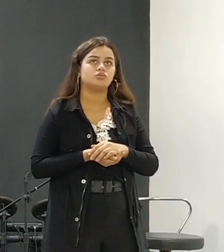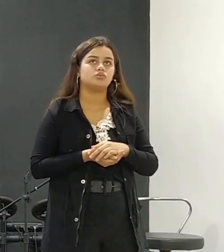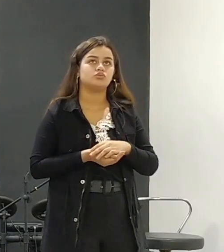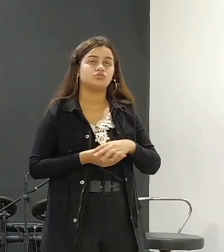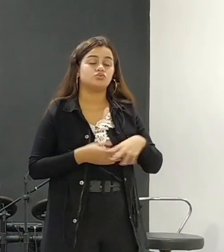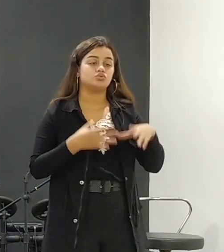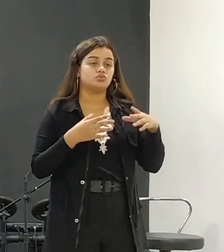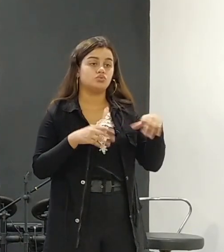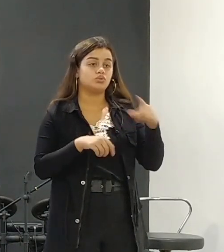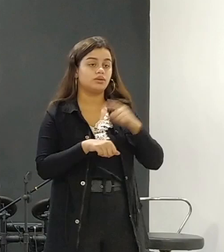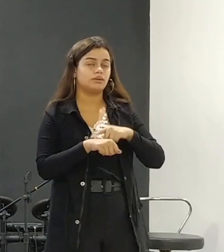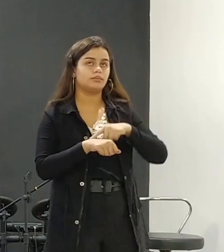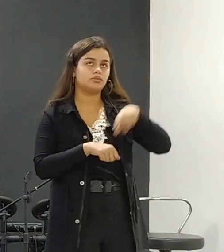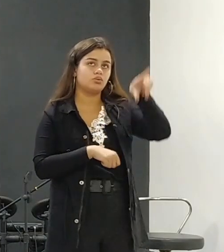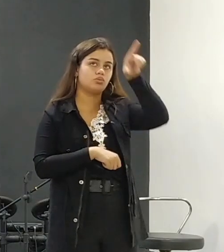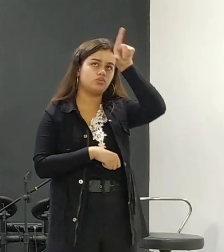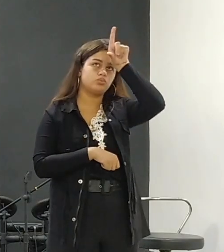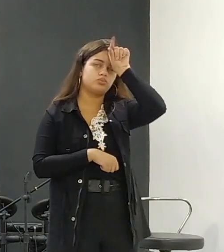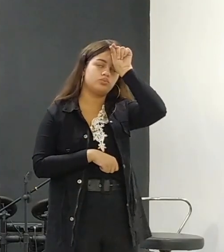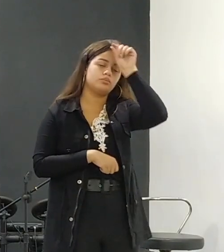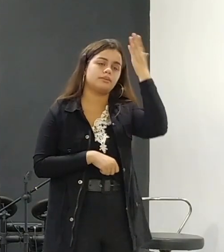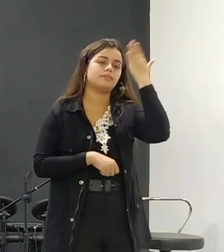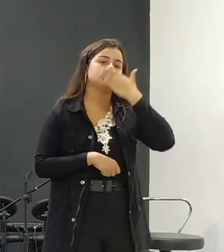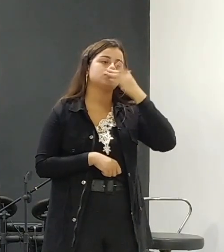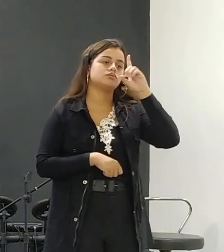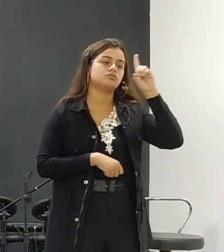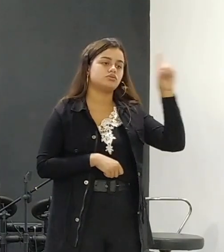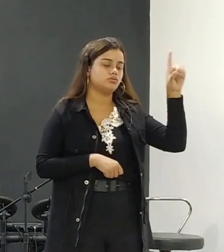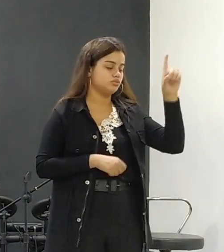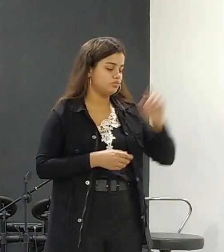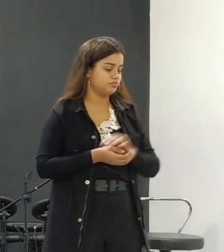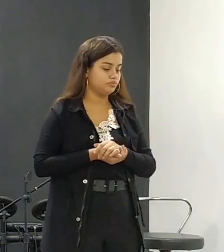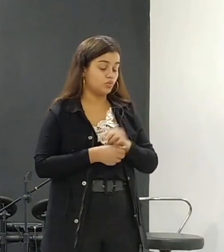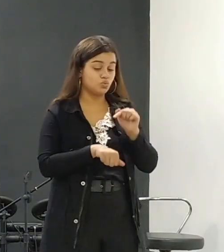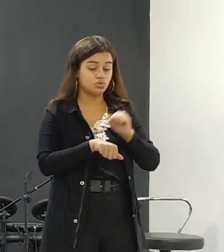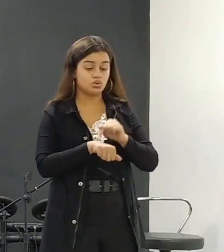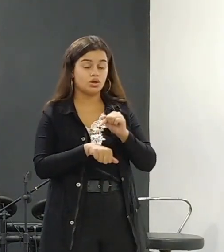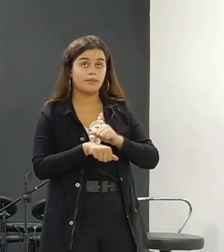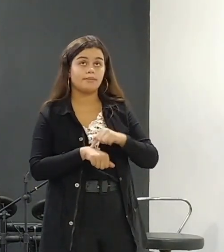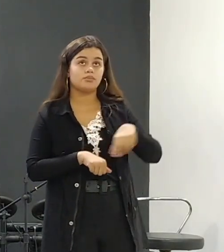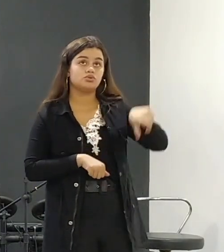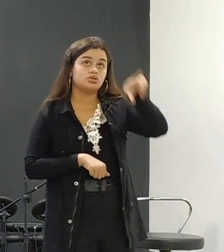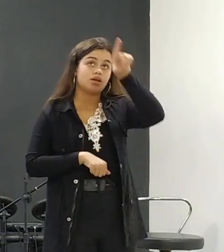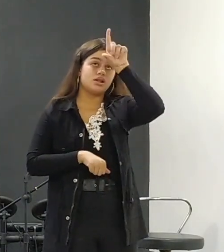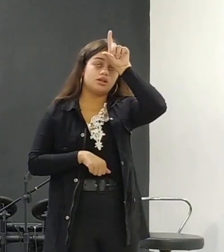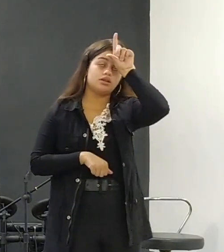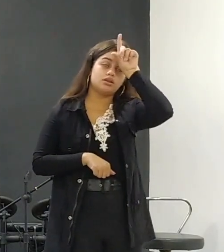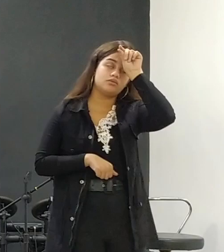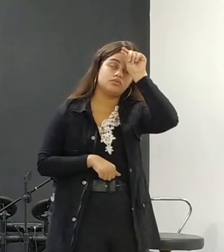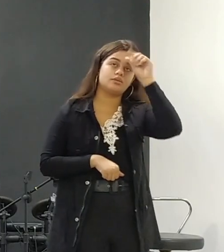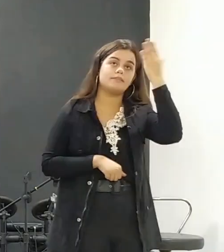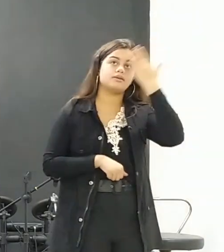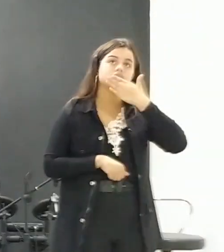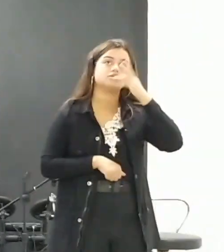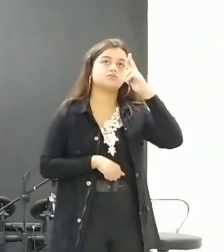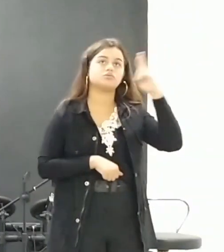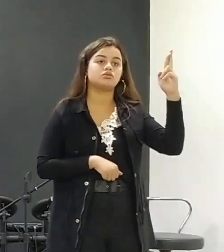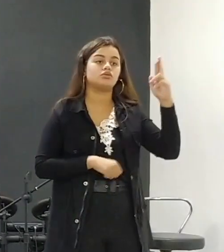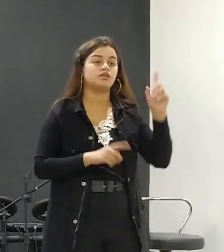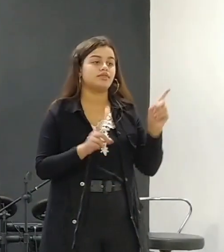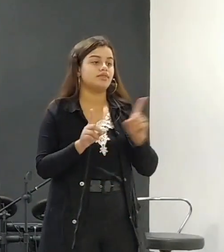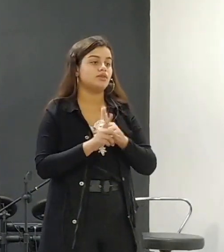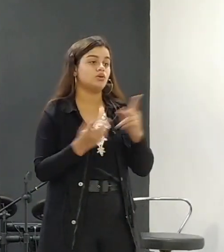de refrigério pela presença do Senhor. Veja que os tempos de refrigério pela presença do Senhor não